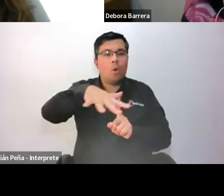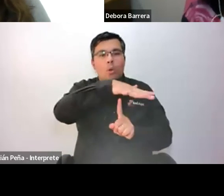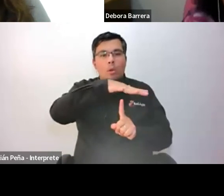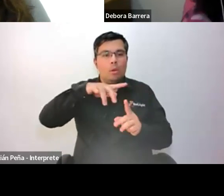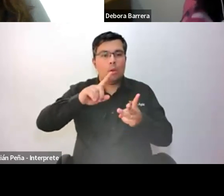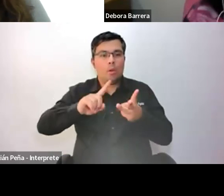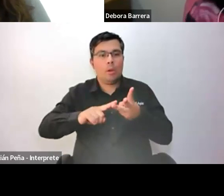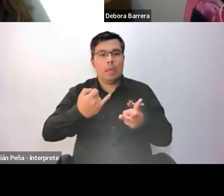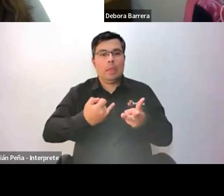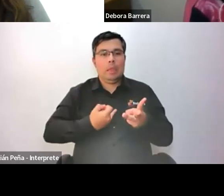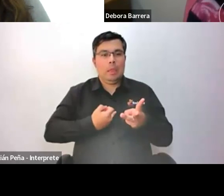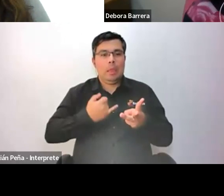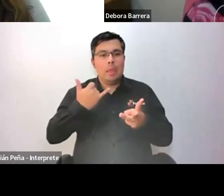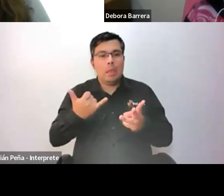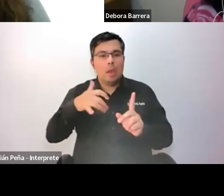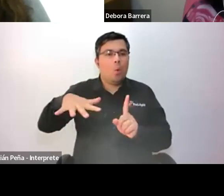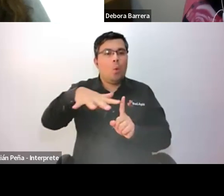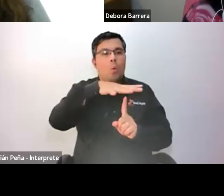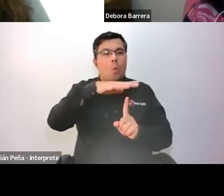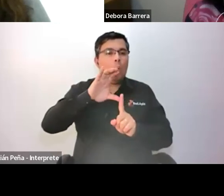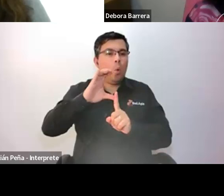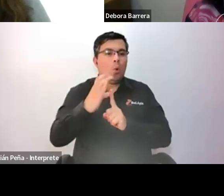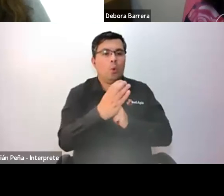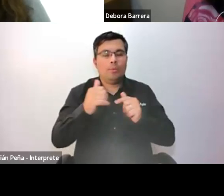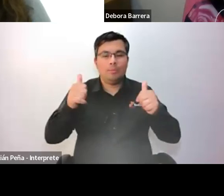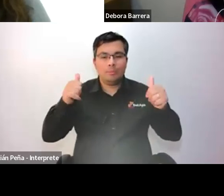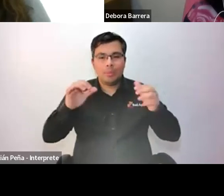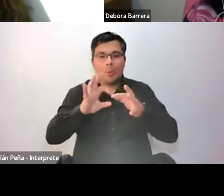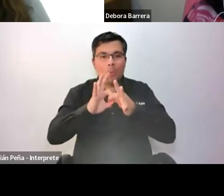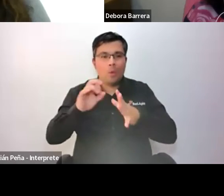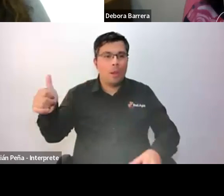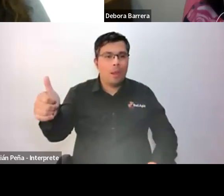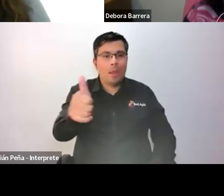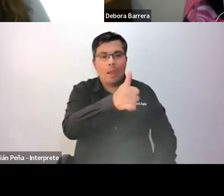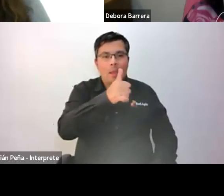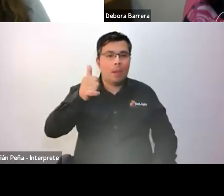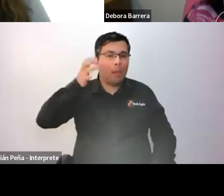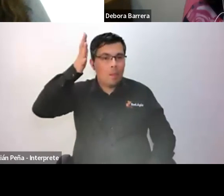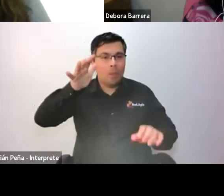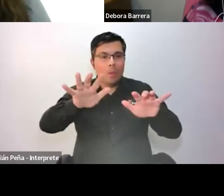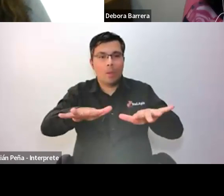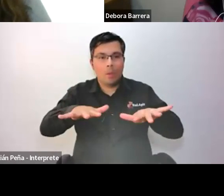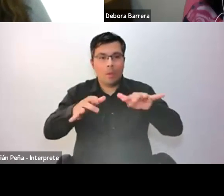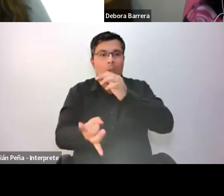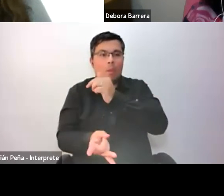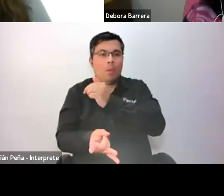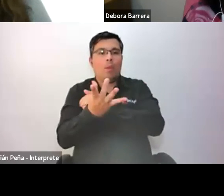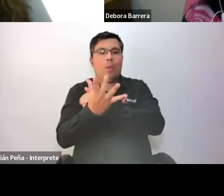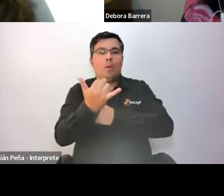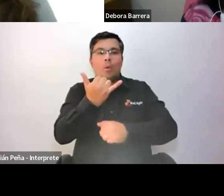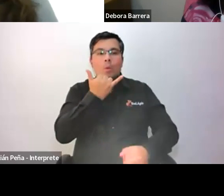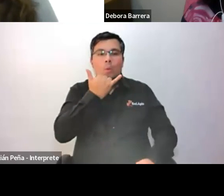cultura. Condición, identidad y cultura. Así que muchas gracias. Este webinar va a estar disponible en el canal YouTube del Ministerio de